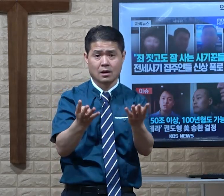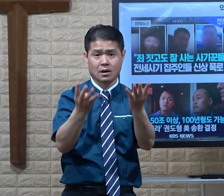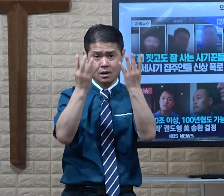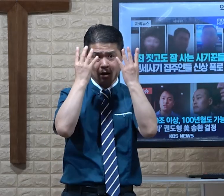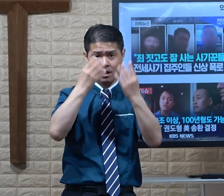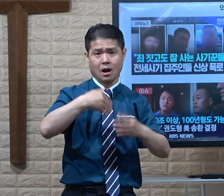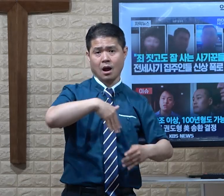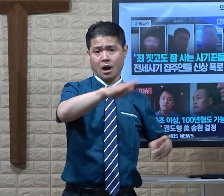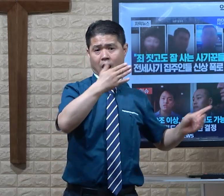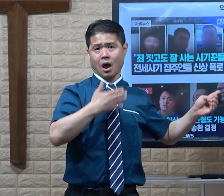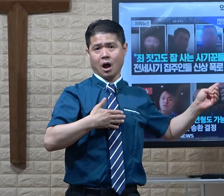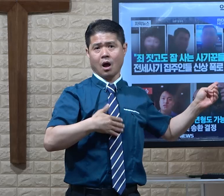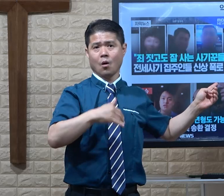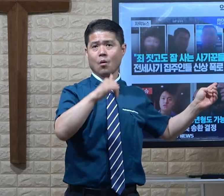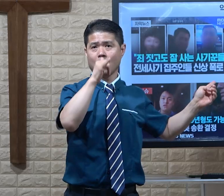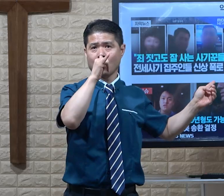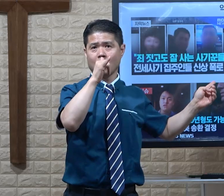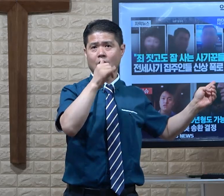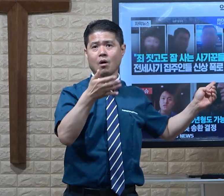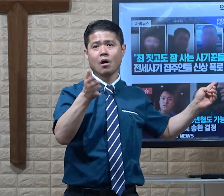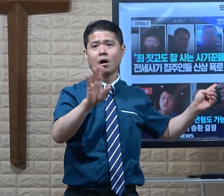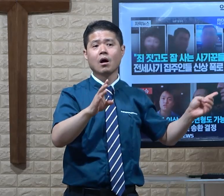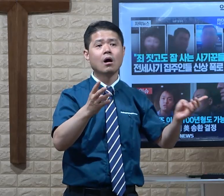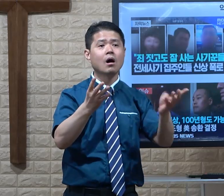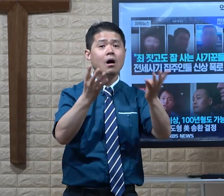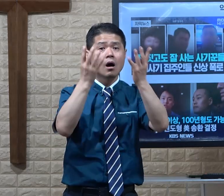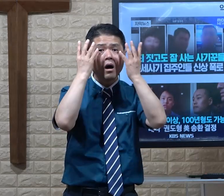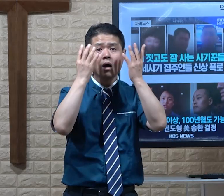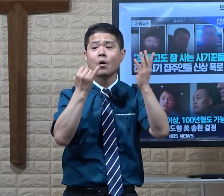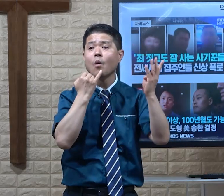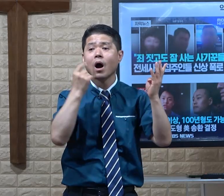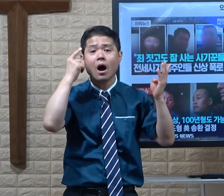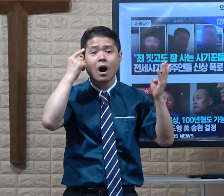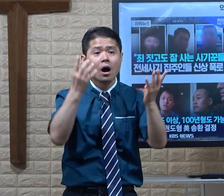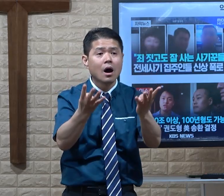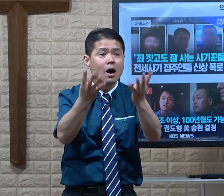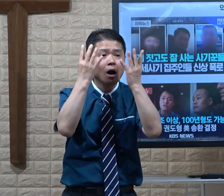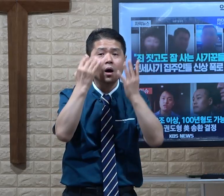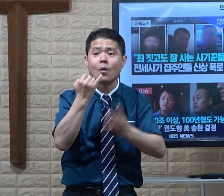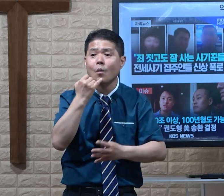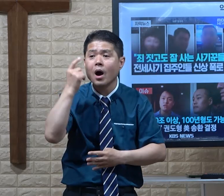이 사기꾼들이 감옥을 가는 것이 상식적이지만